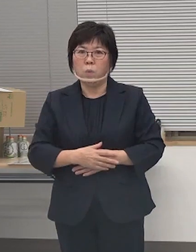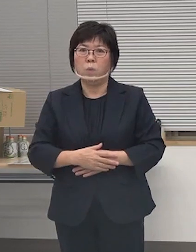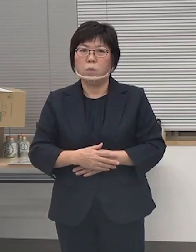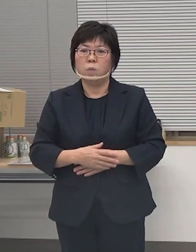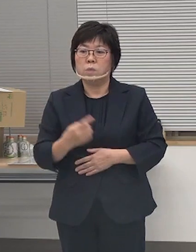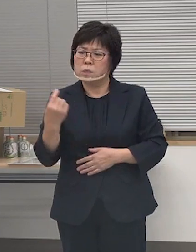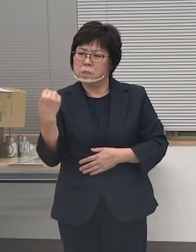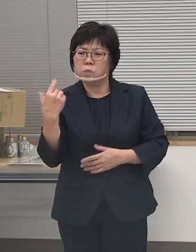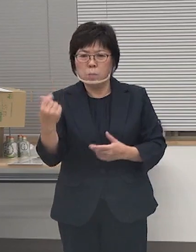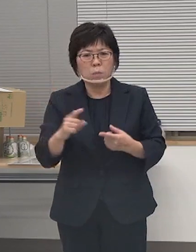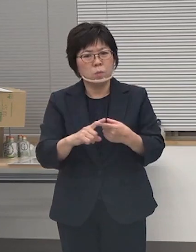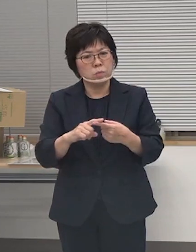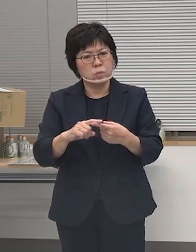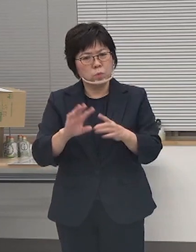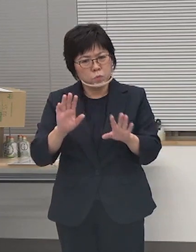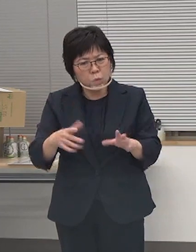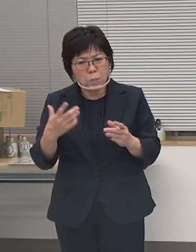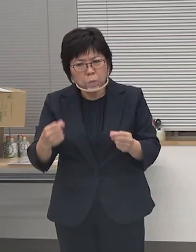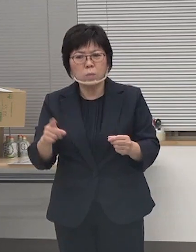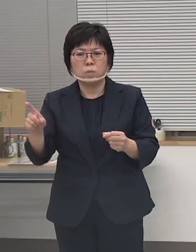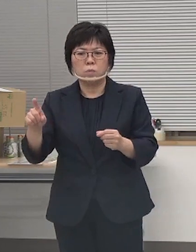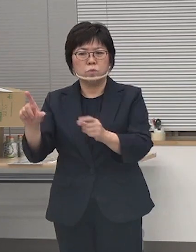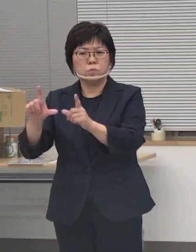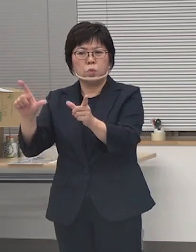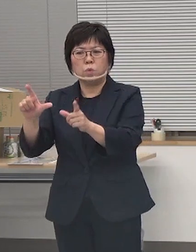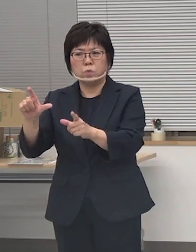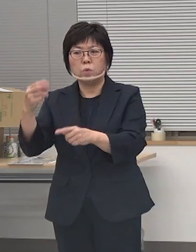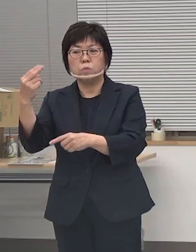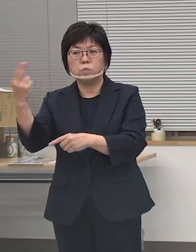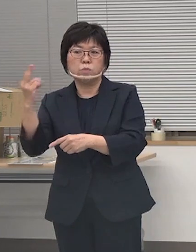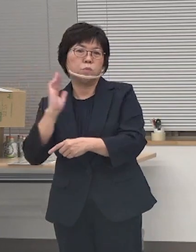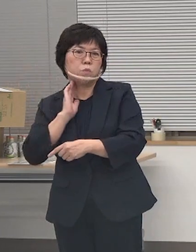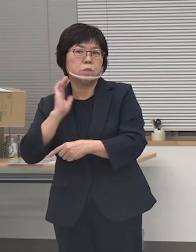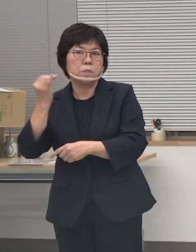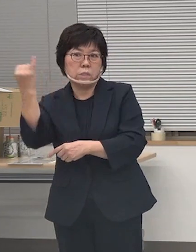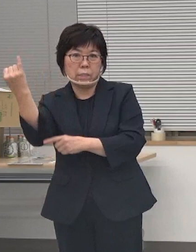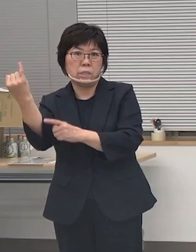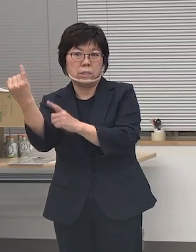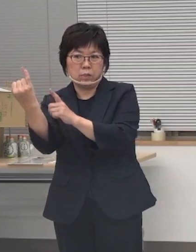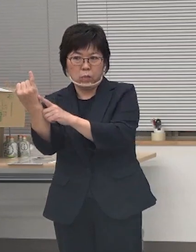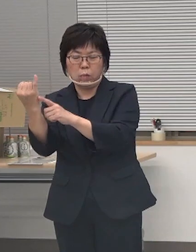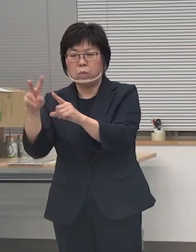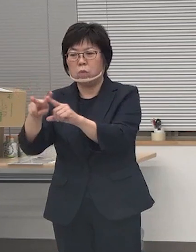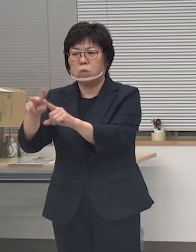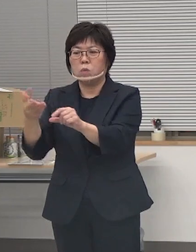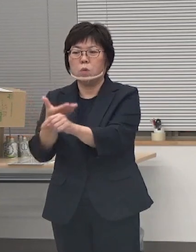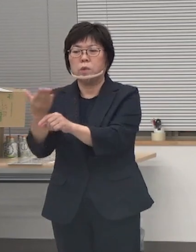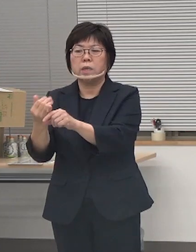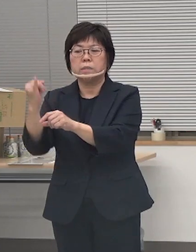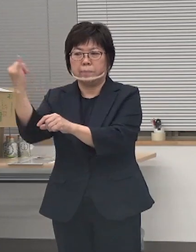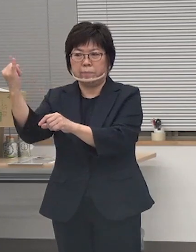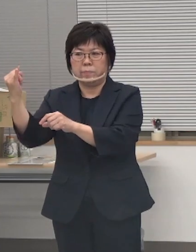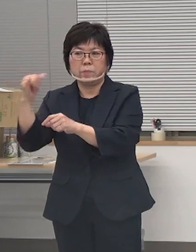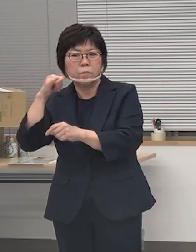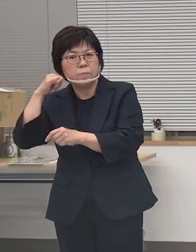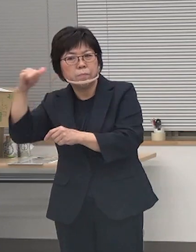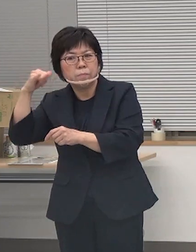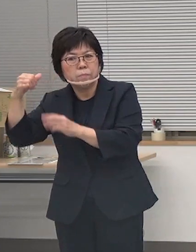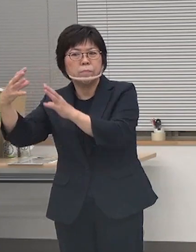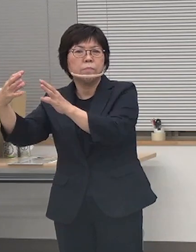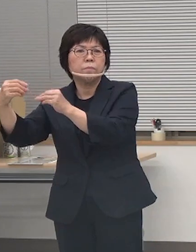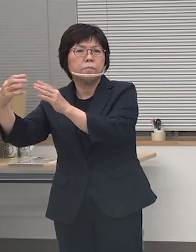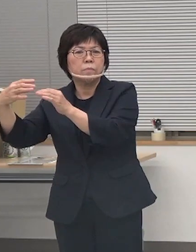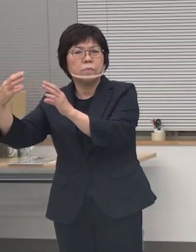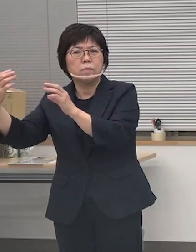日、隣の東京の都知事であります小池都知事とはお話をさせていただいており、都知事